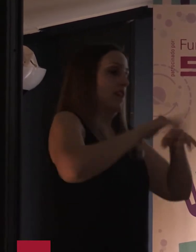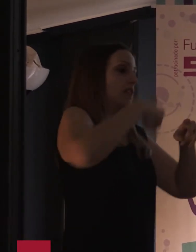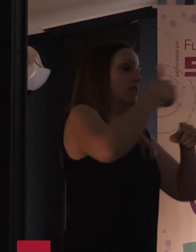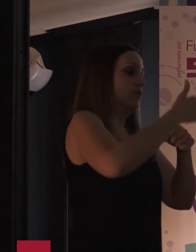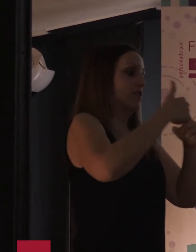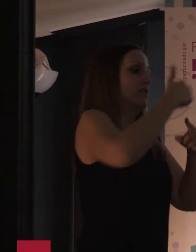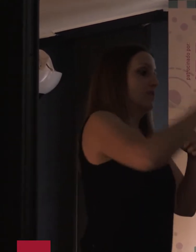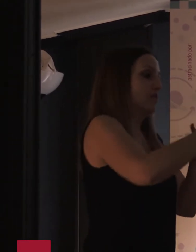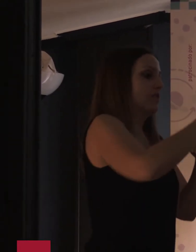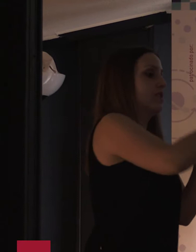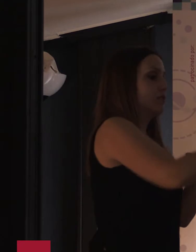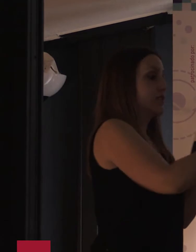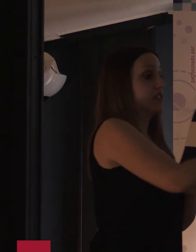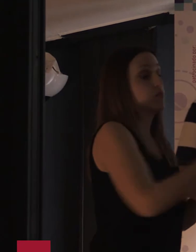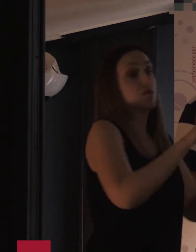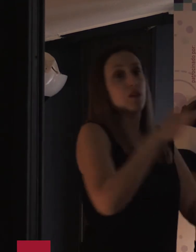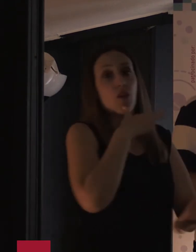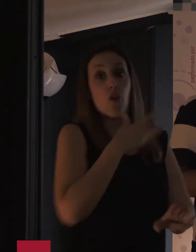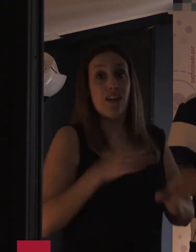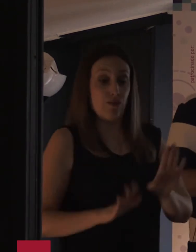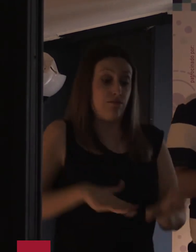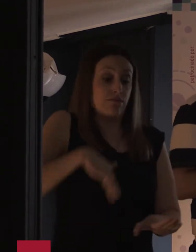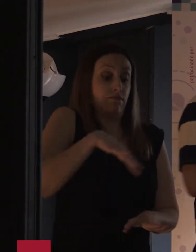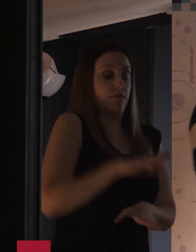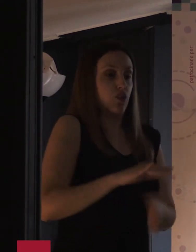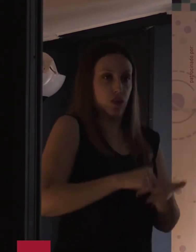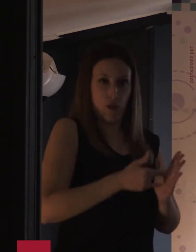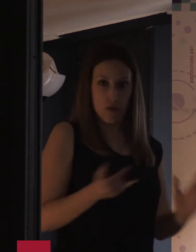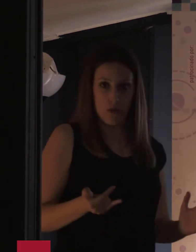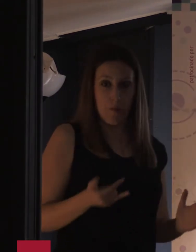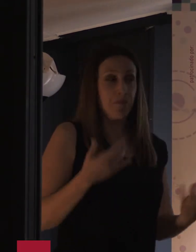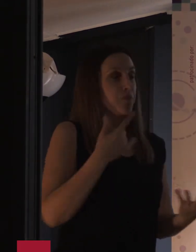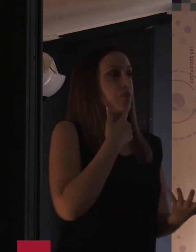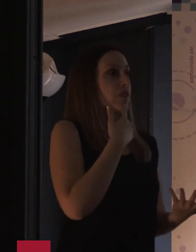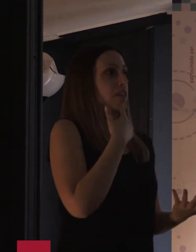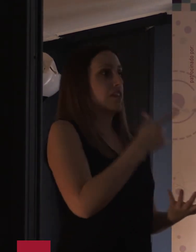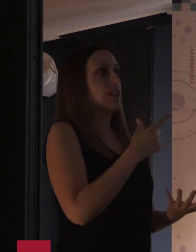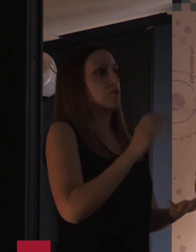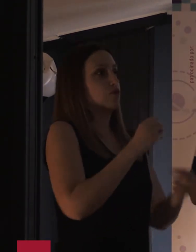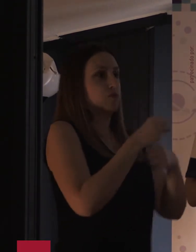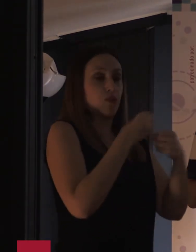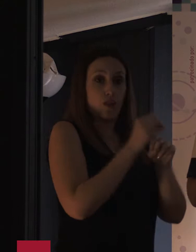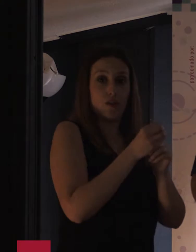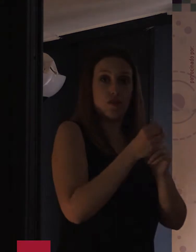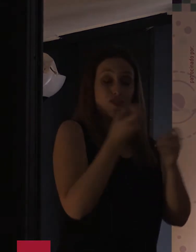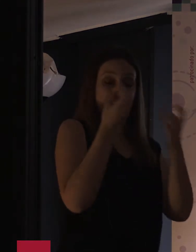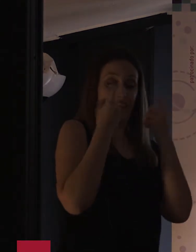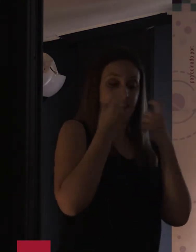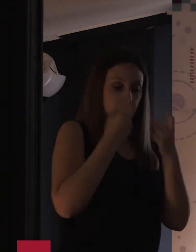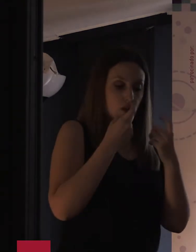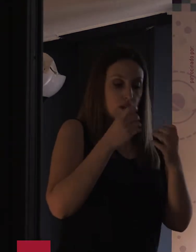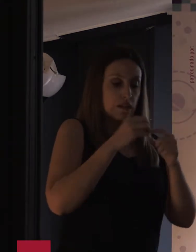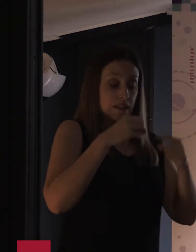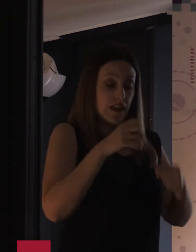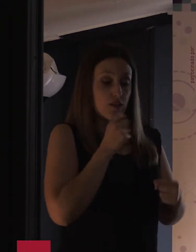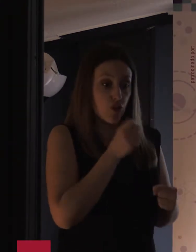y luego. Pero ahora es un paso tecnológico. Digamos que los biólogos nos han enseñado cómo tienen que ser las señales, los biólogos nos han